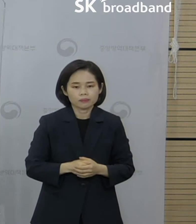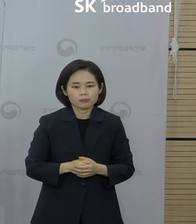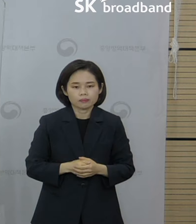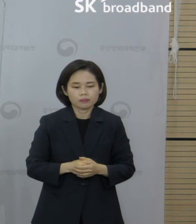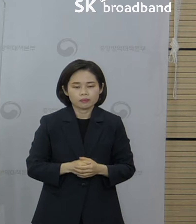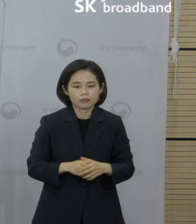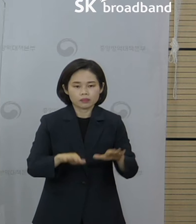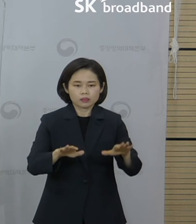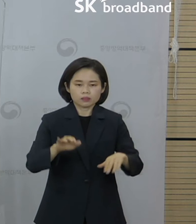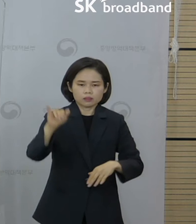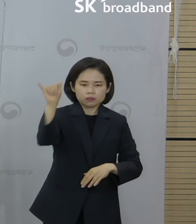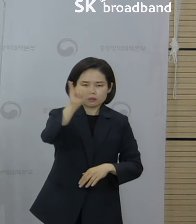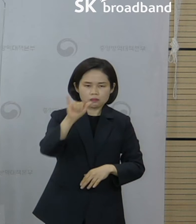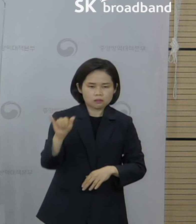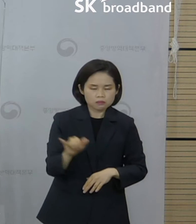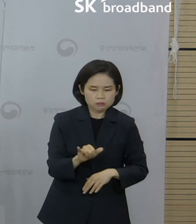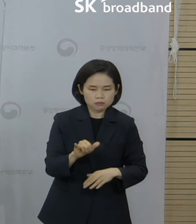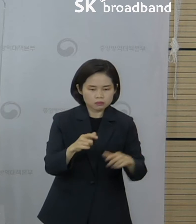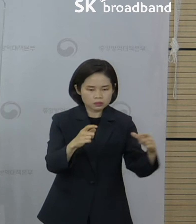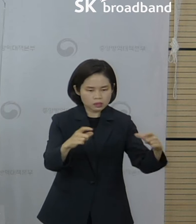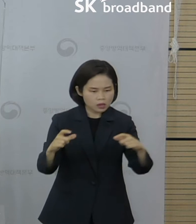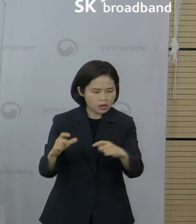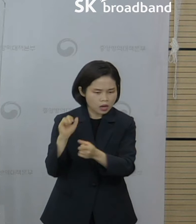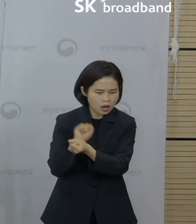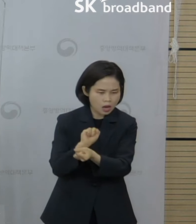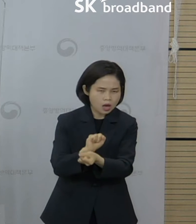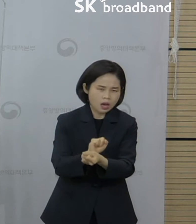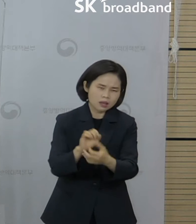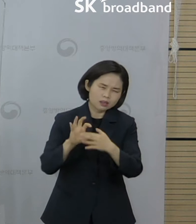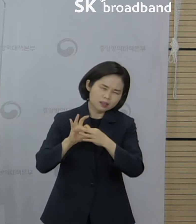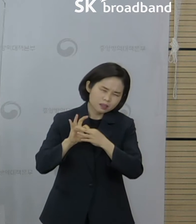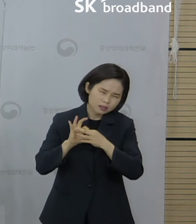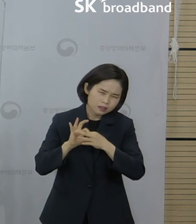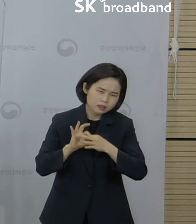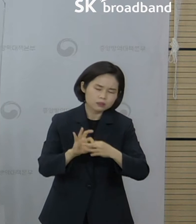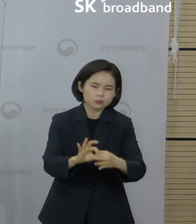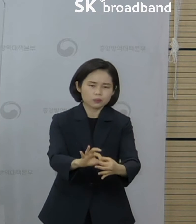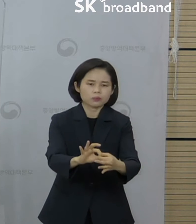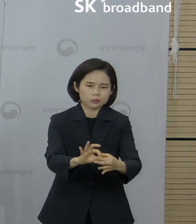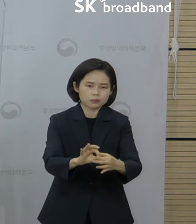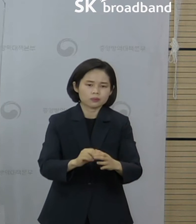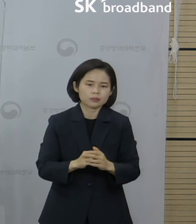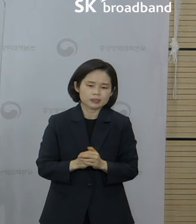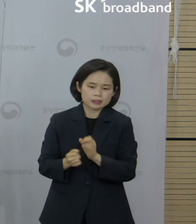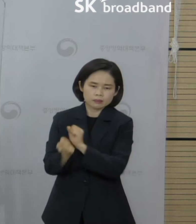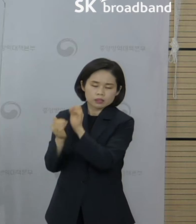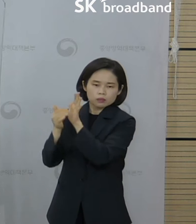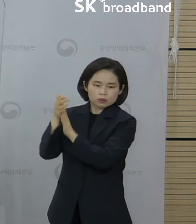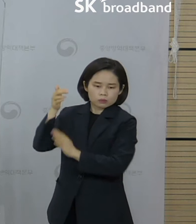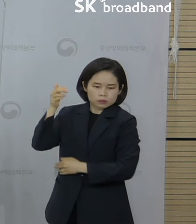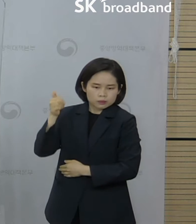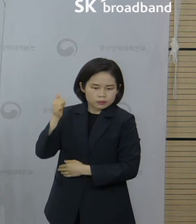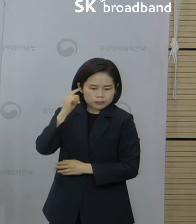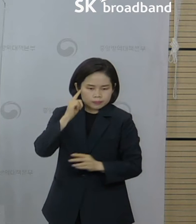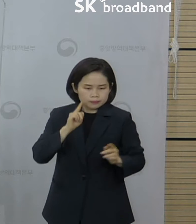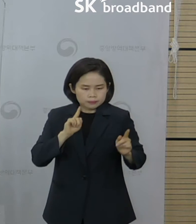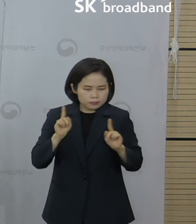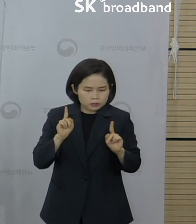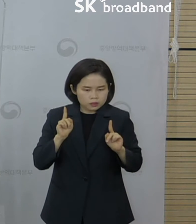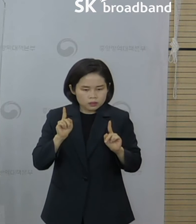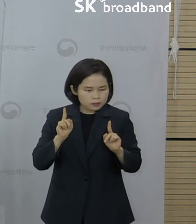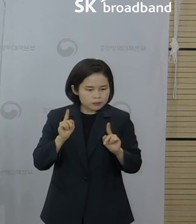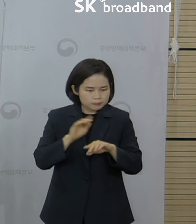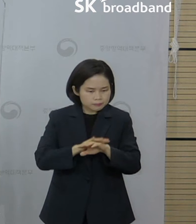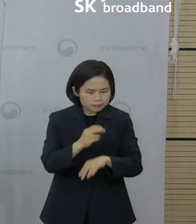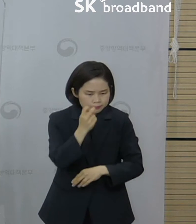현재 전국적으로 지역사회 감염 발생이 지속적으로 발생하고 있어서 저희 방역당국은 비상한 긴장감을 가지고